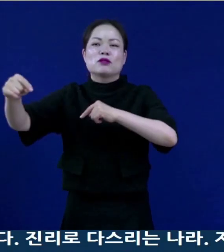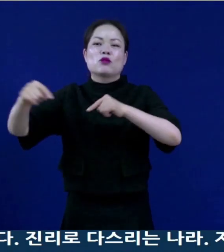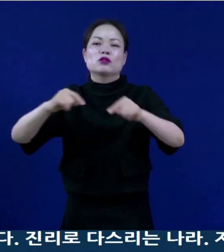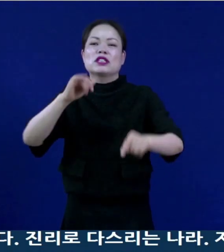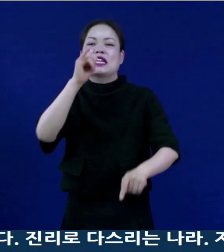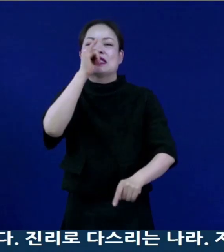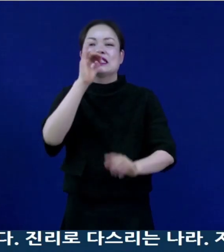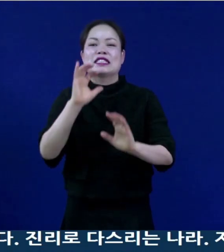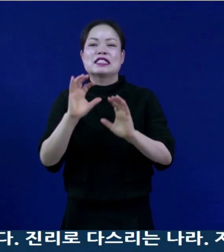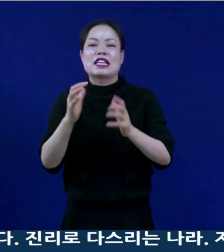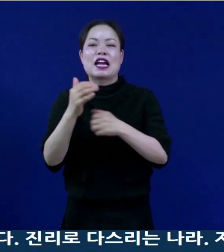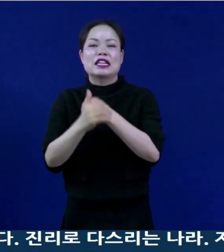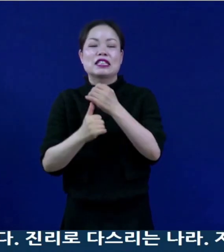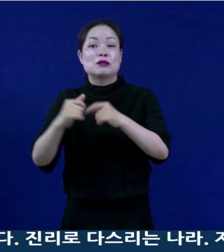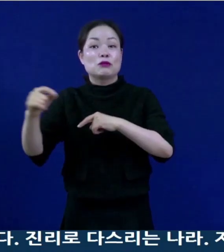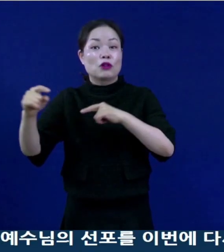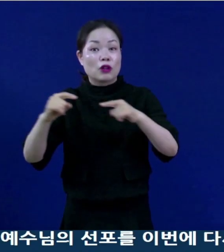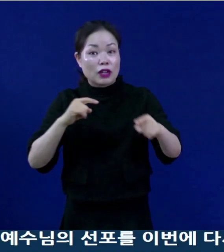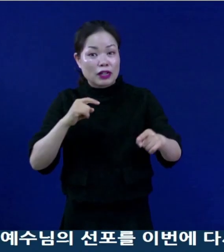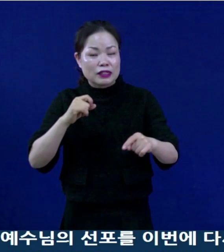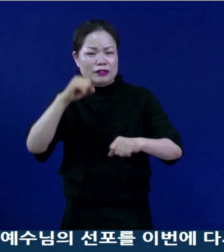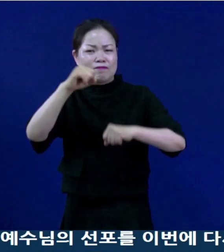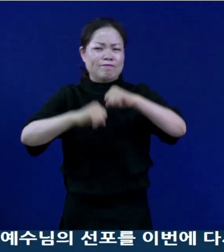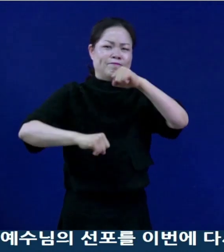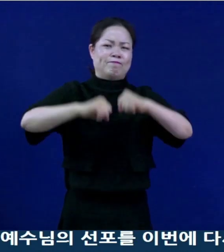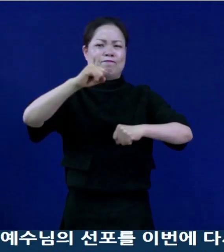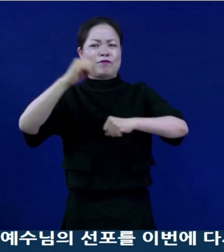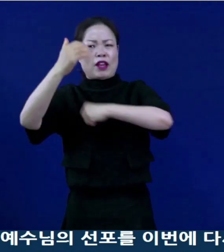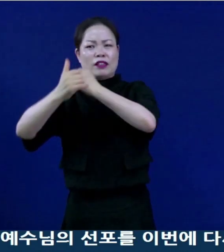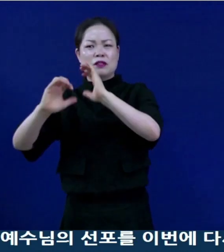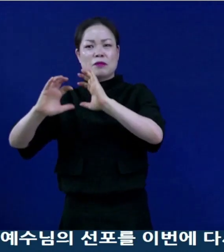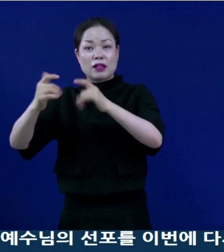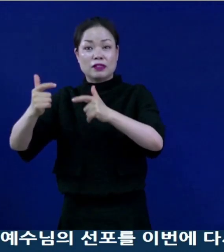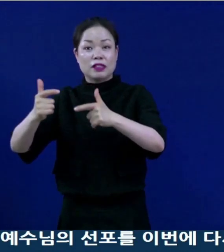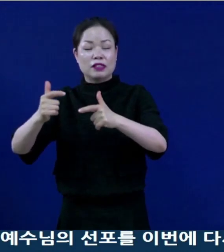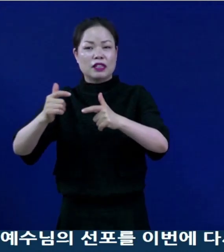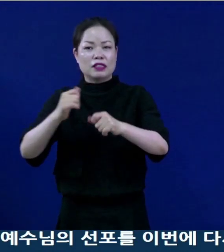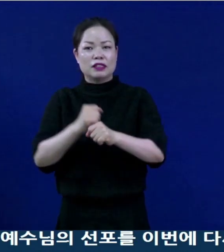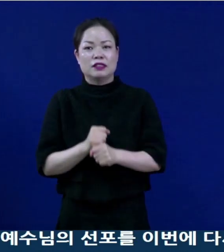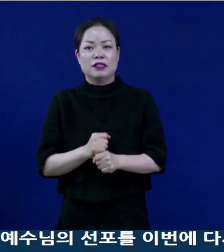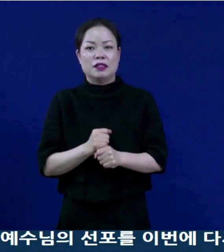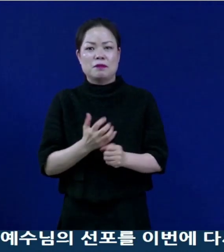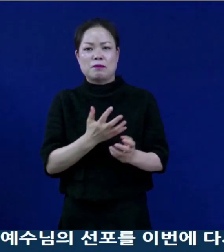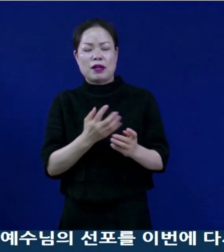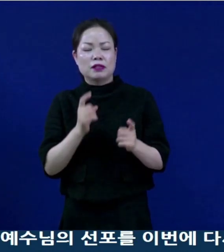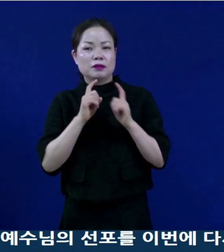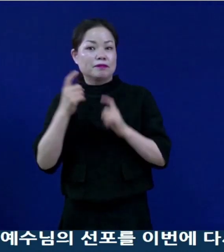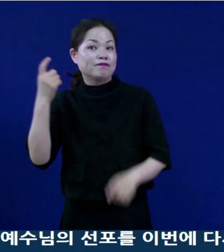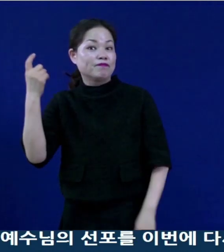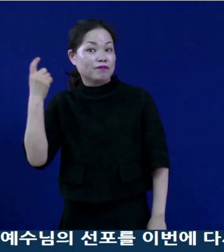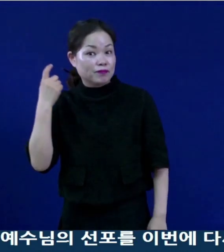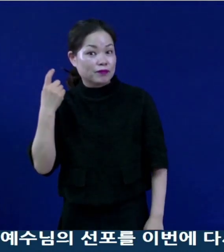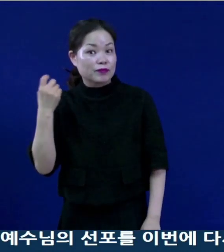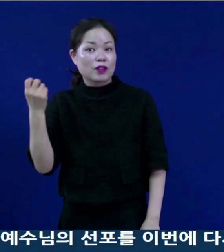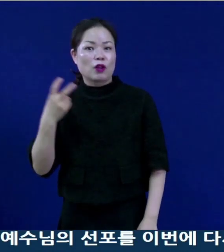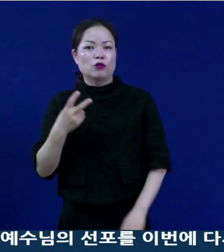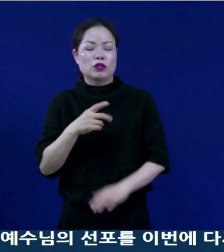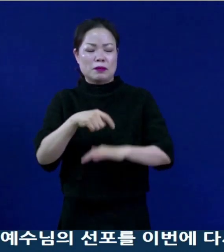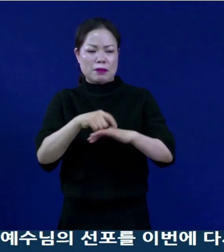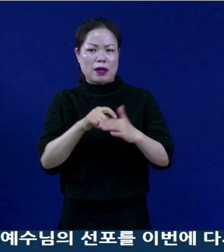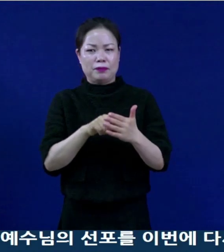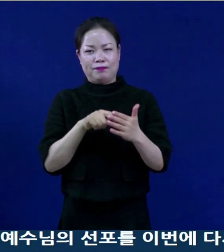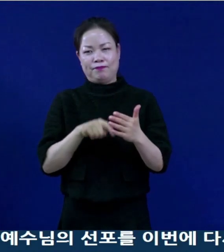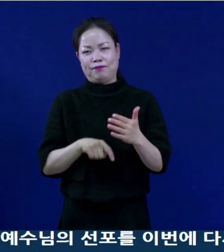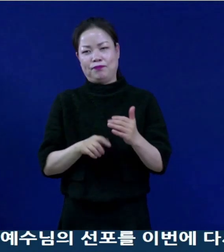있는 나라, 하나님의 통치가 역동하는 나라, 하나님의 나라에 대해서 많은 이 말씀을 들었습니다. 그리고 우리